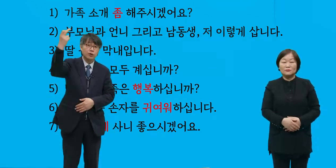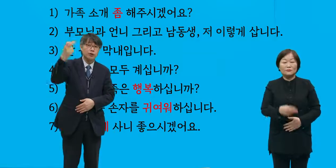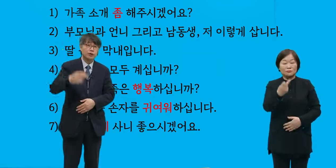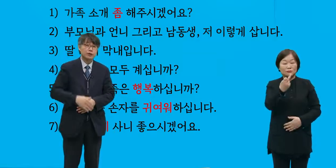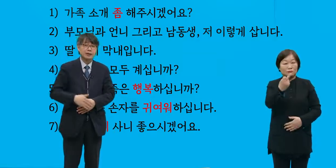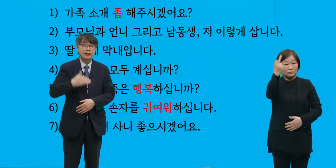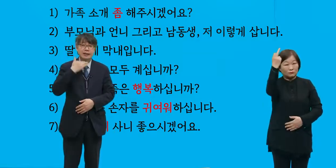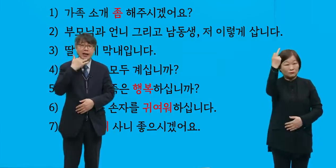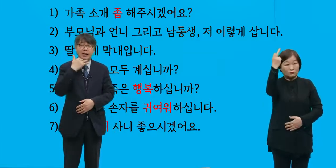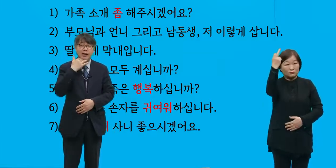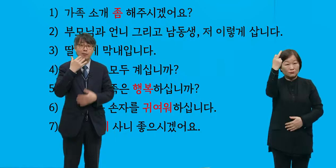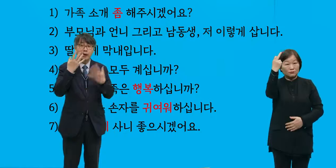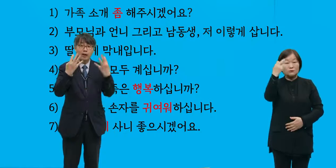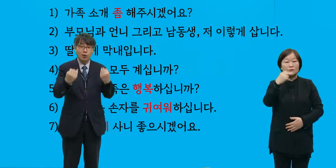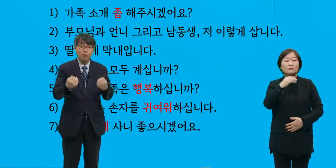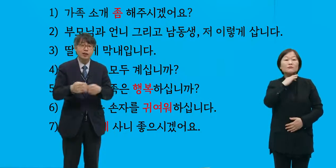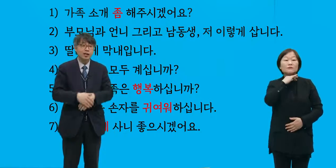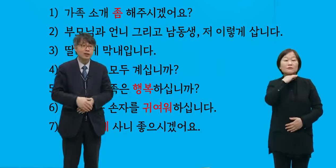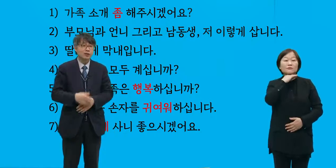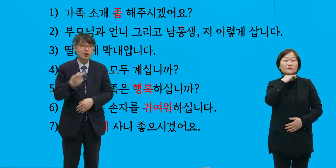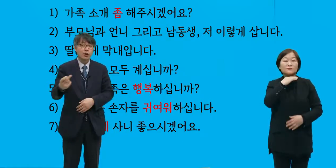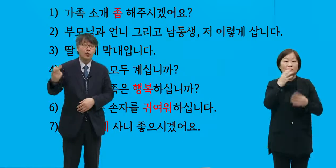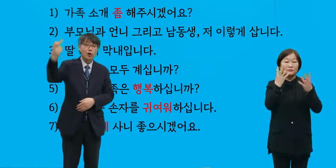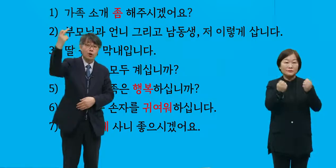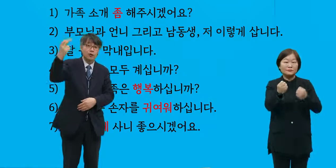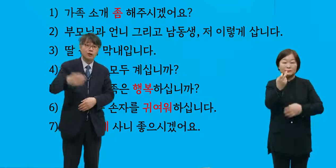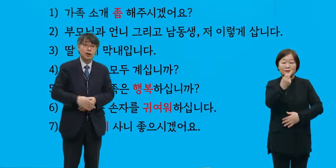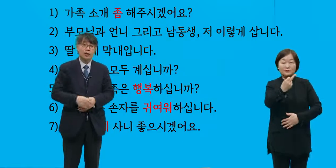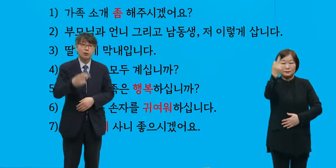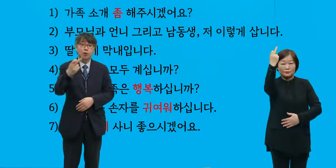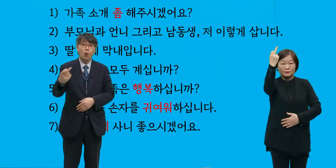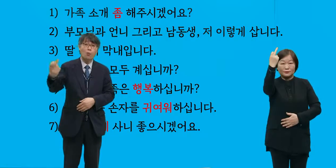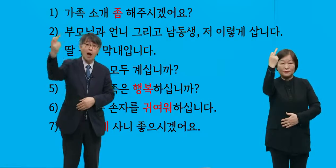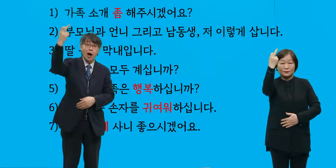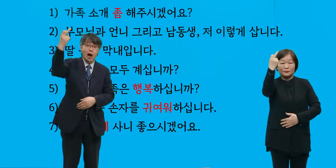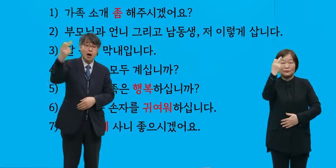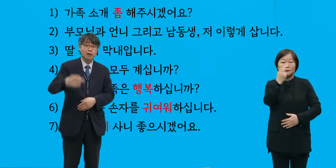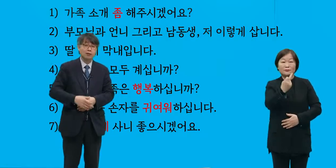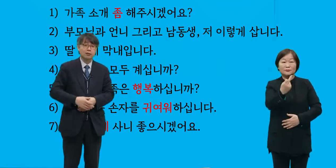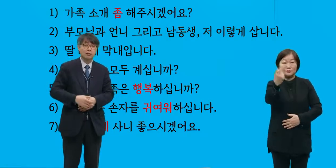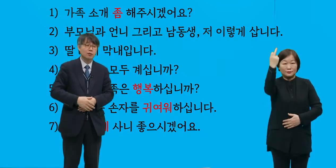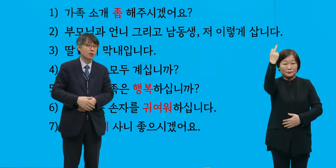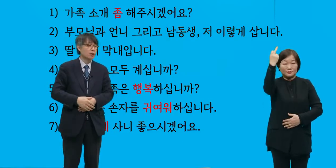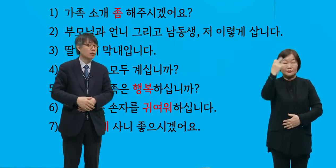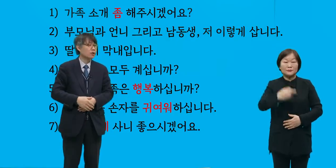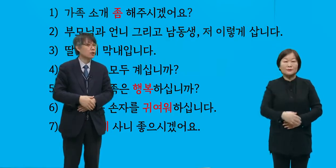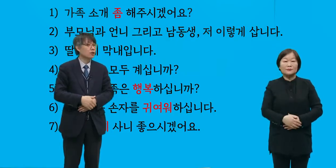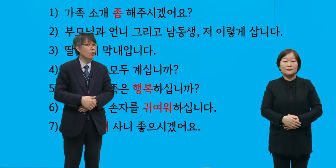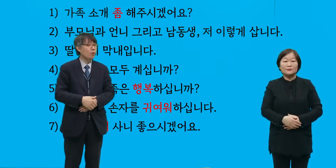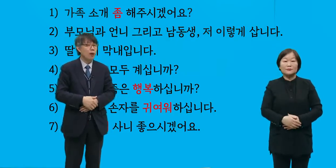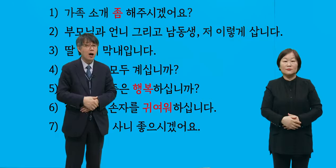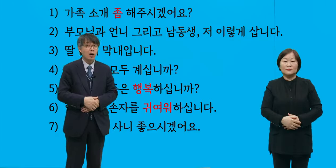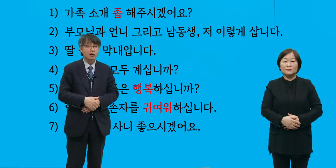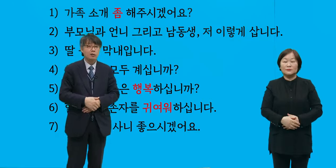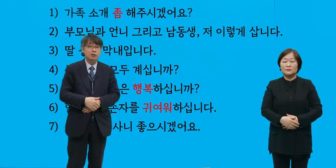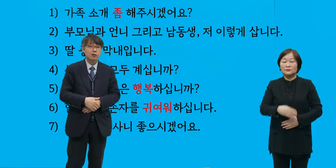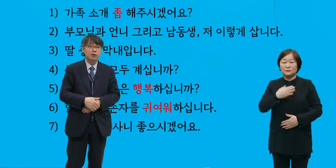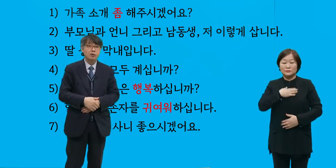형 나이가 많아요. 뭐 이렇게 할 때는 형 아니면 오빠 그다음에 저희 오빠 저희